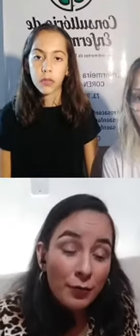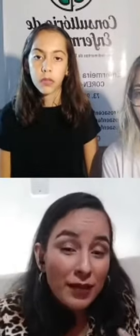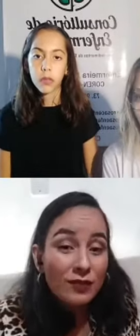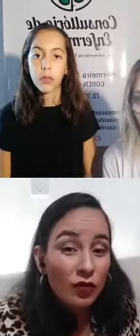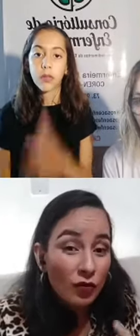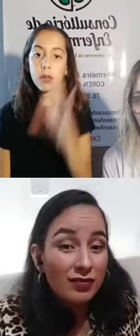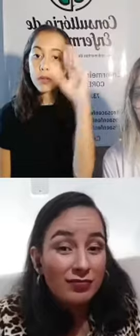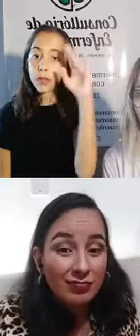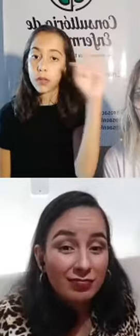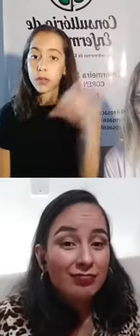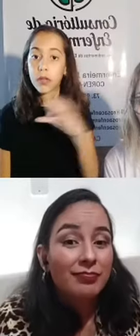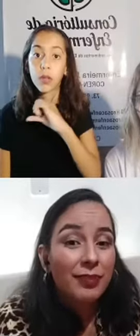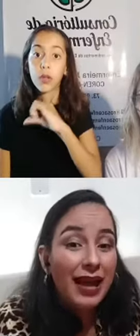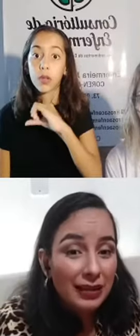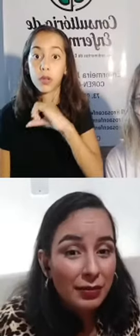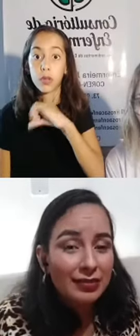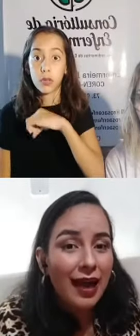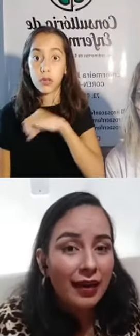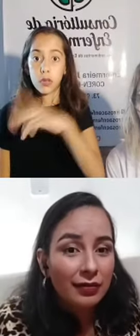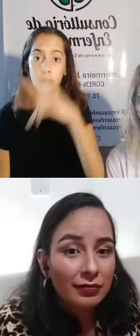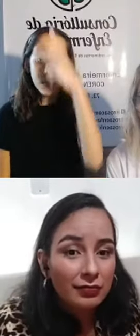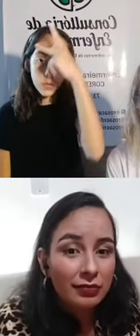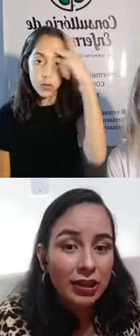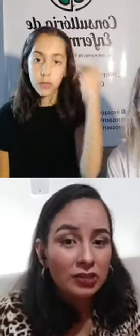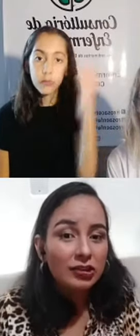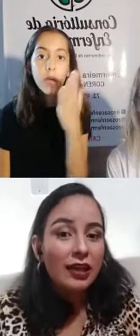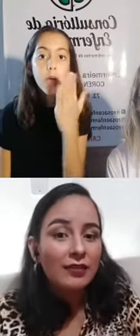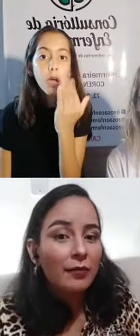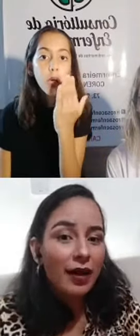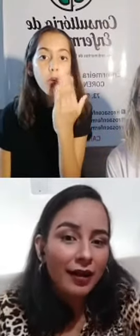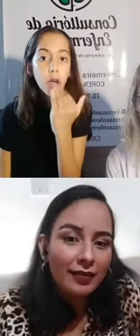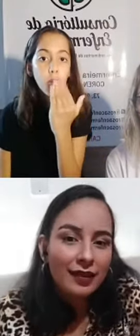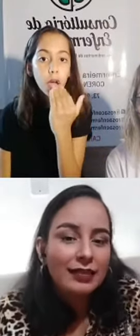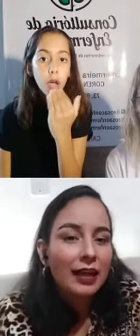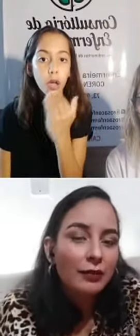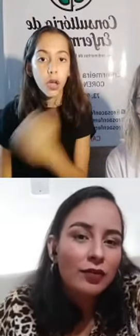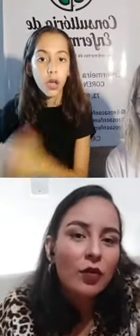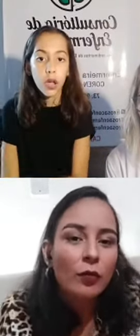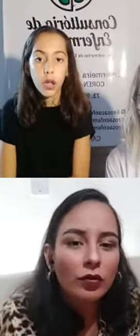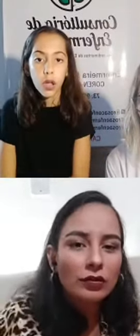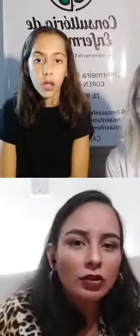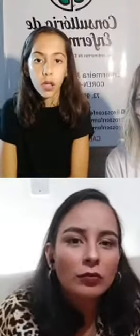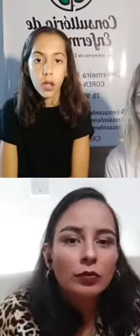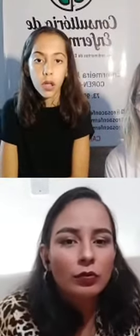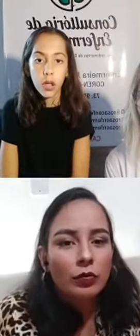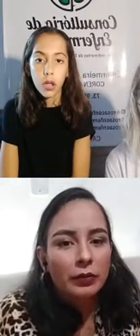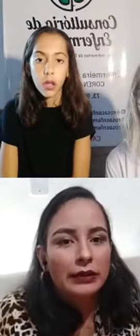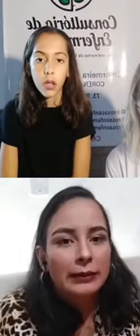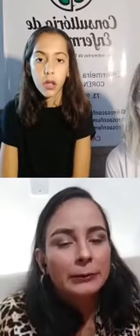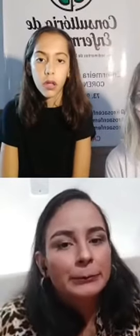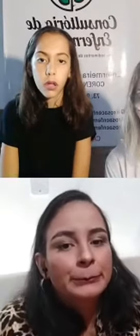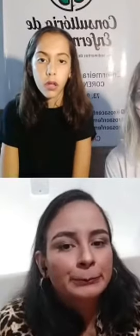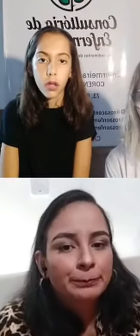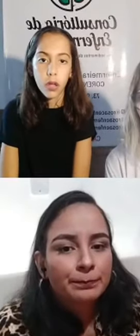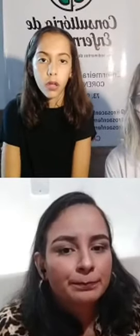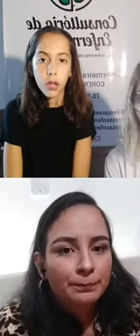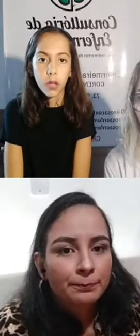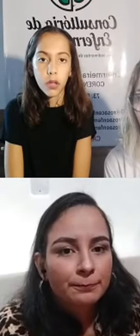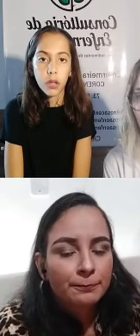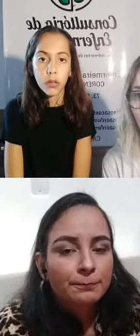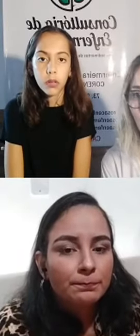9 pessoas para alimentar. Um kit desse é uma sentada, faz um almoço e todo mundo come.